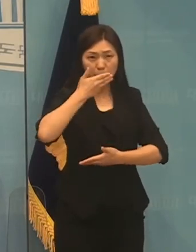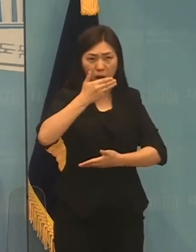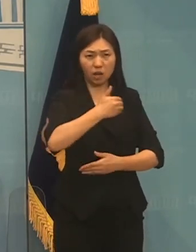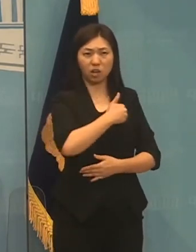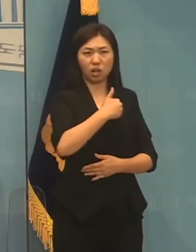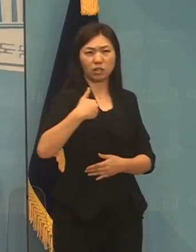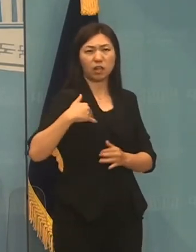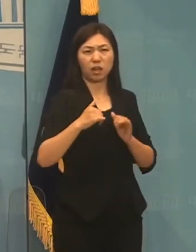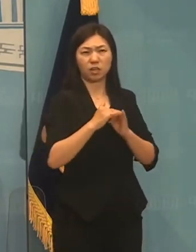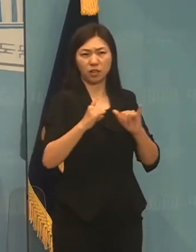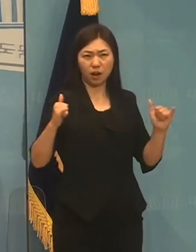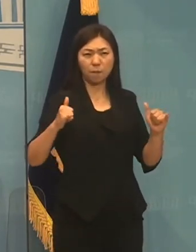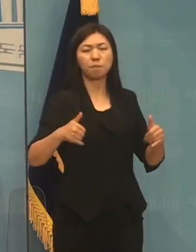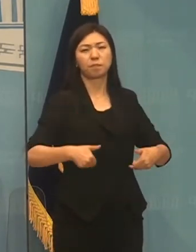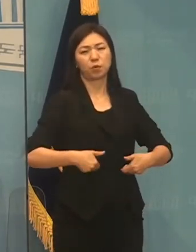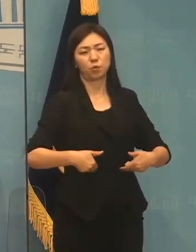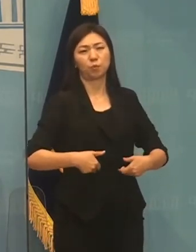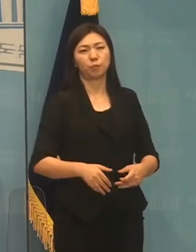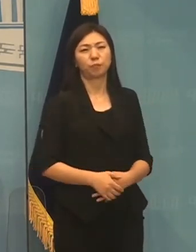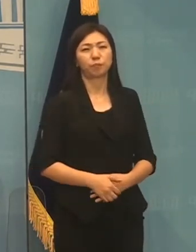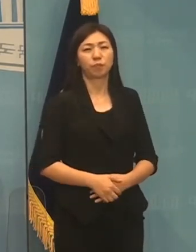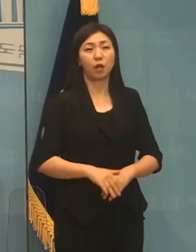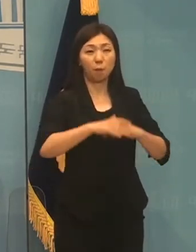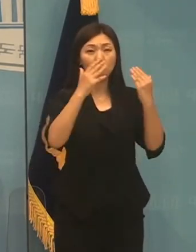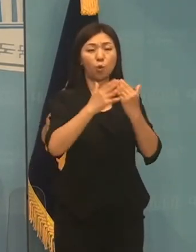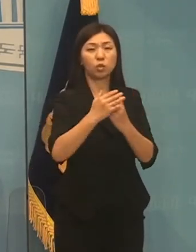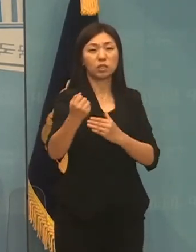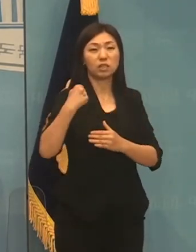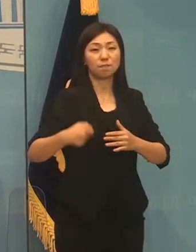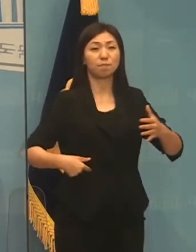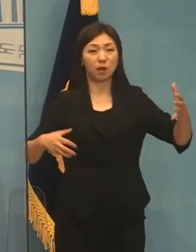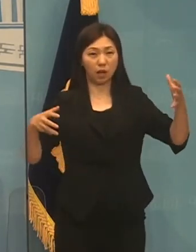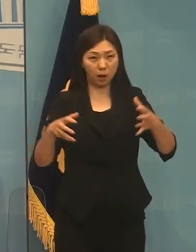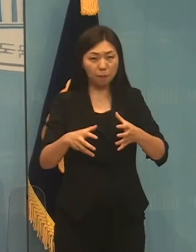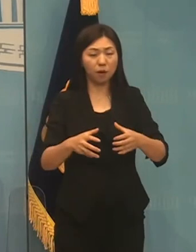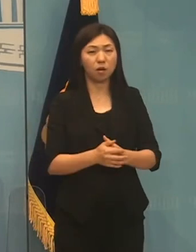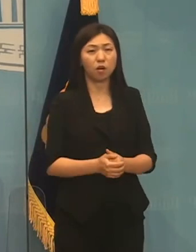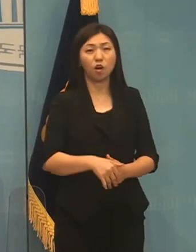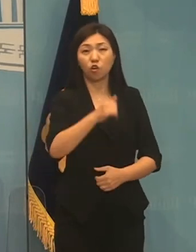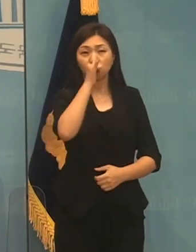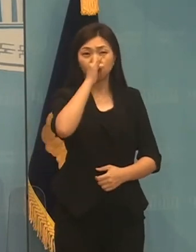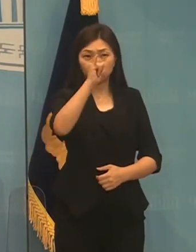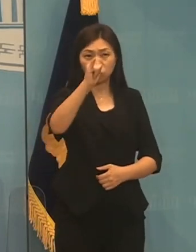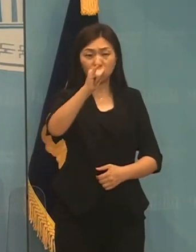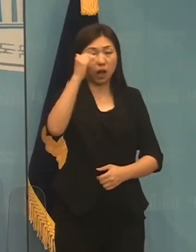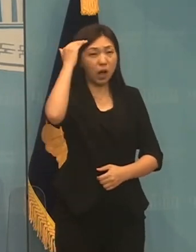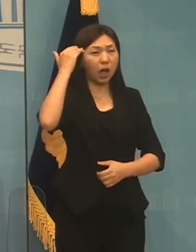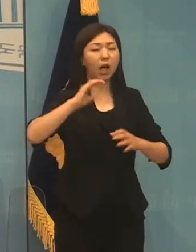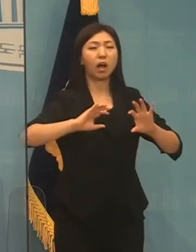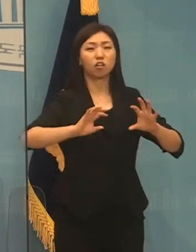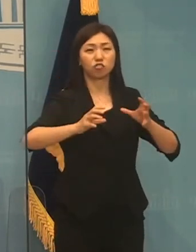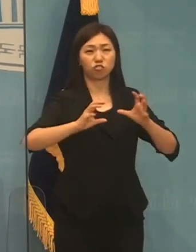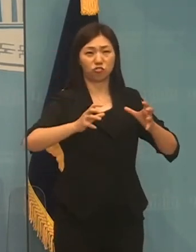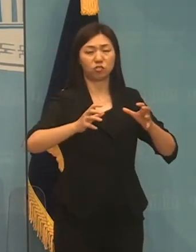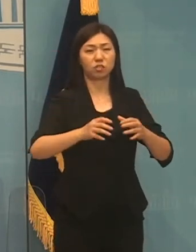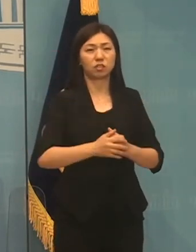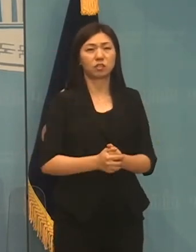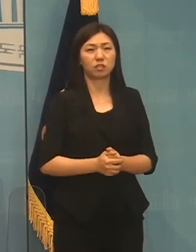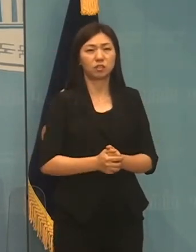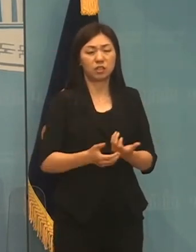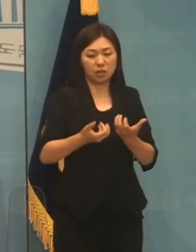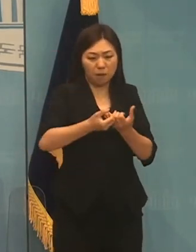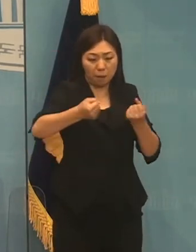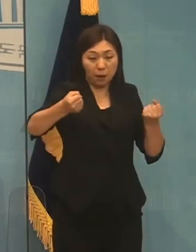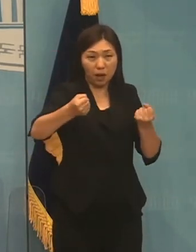때입니다. 이제 우리 모두 힘을 합쳐 위대한 조국 대한민국을